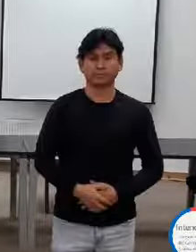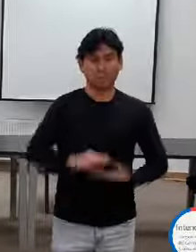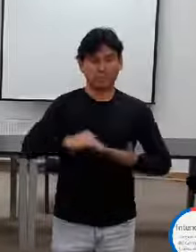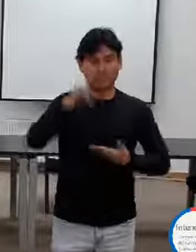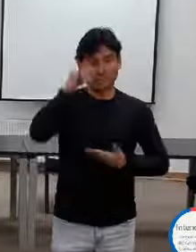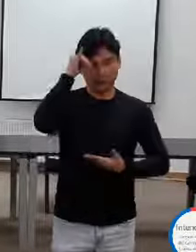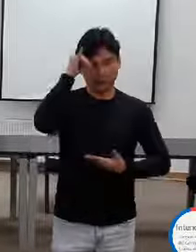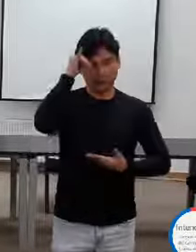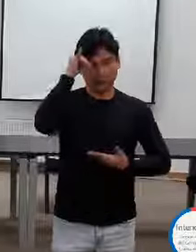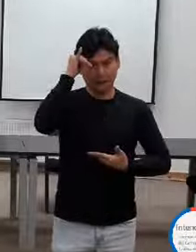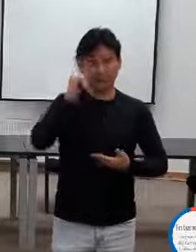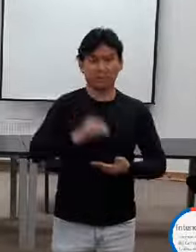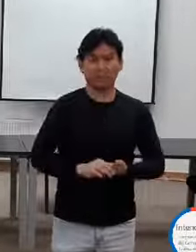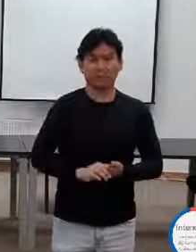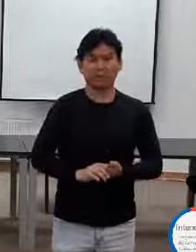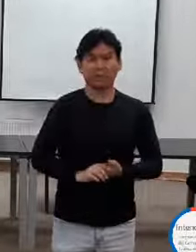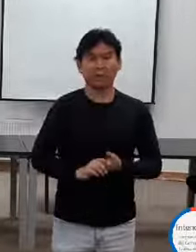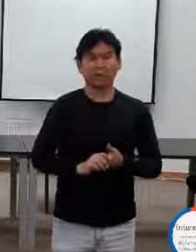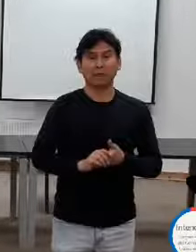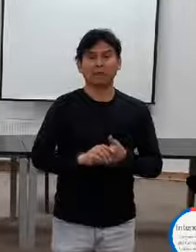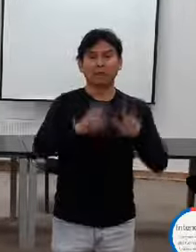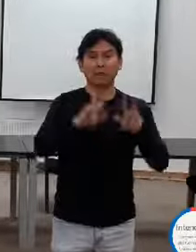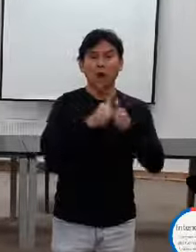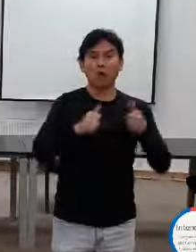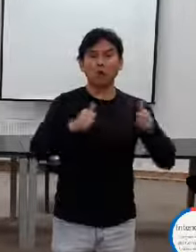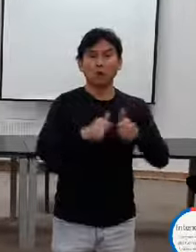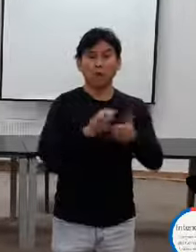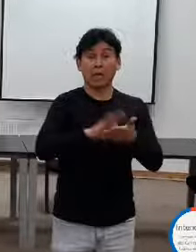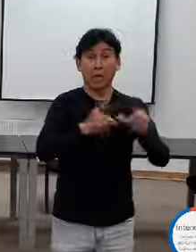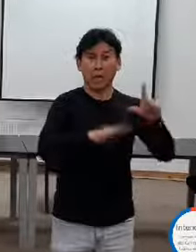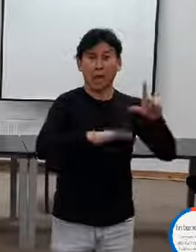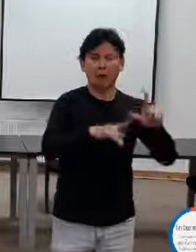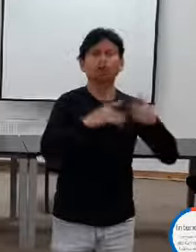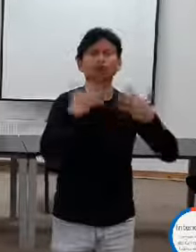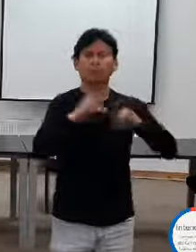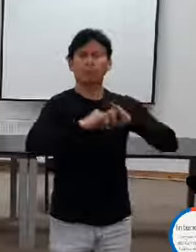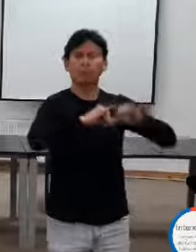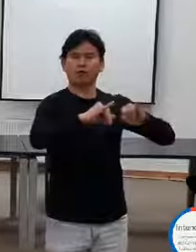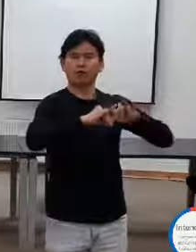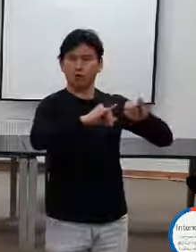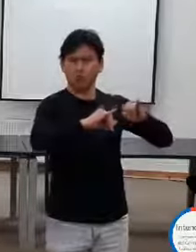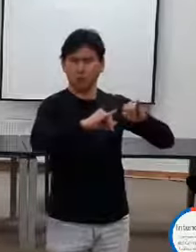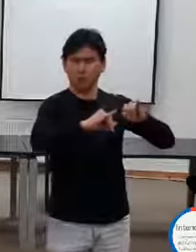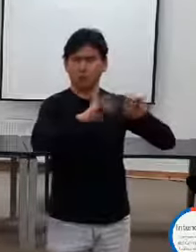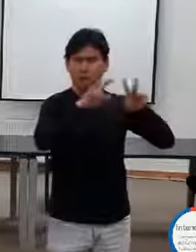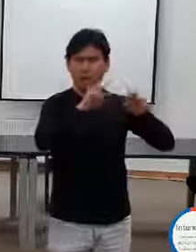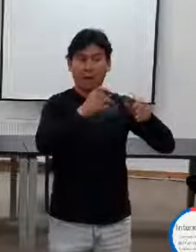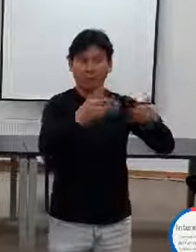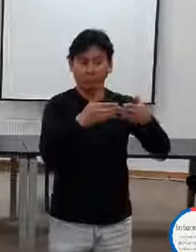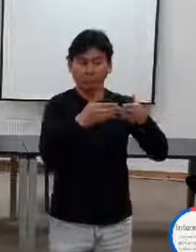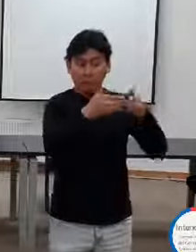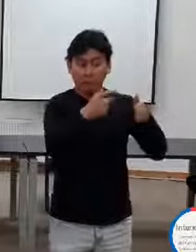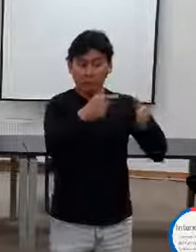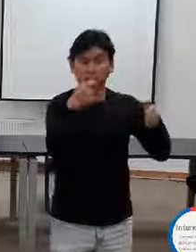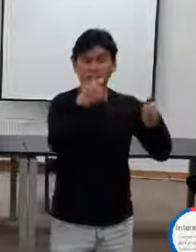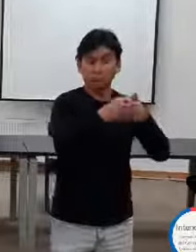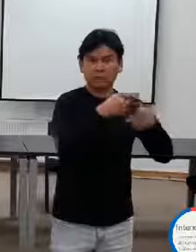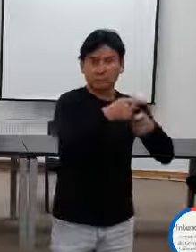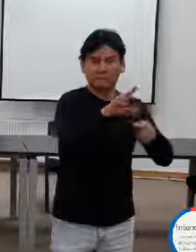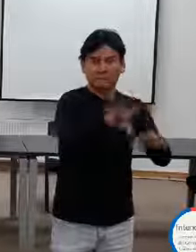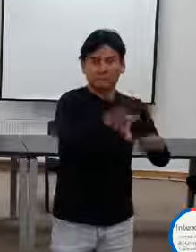perdón, la autoridad sanitaria de la región de Los Lagos está informada para recibir el caso positivo